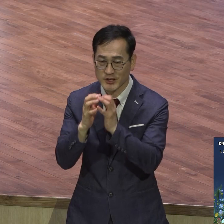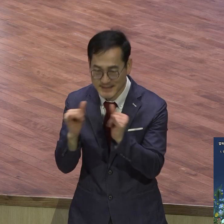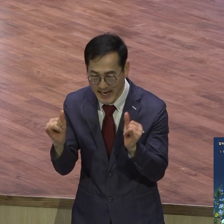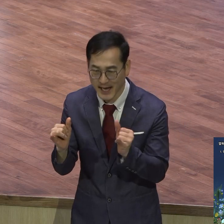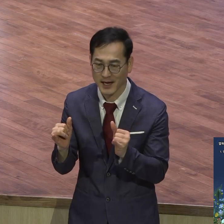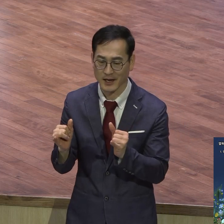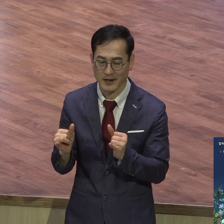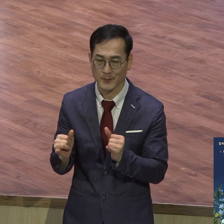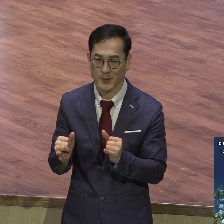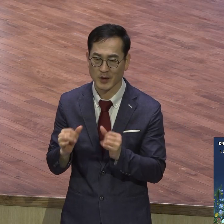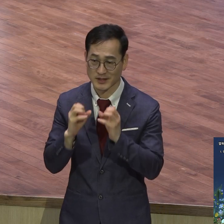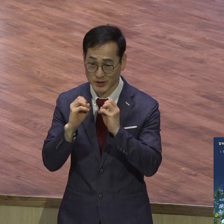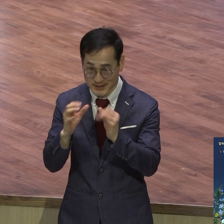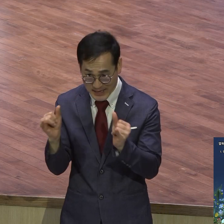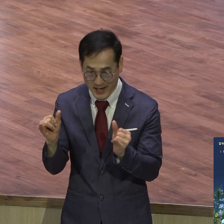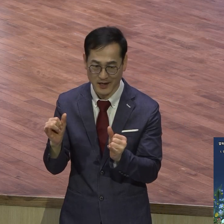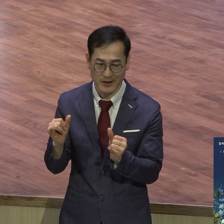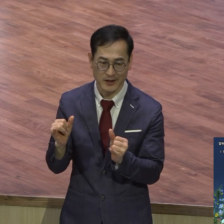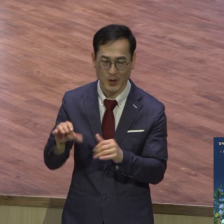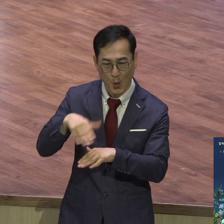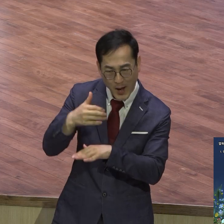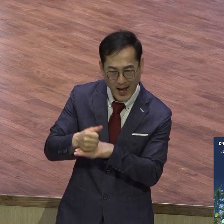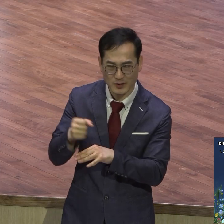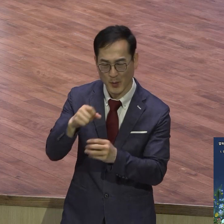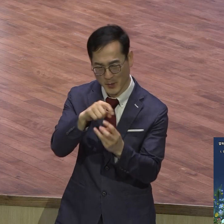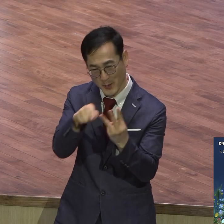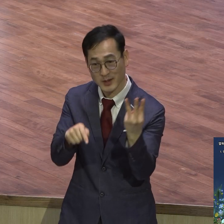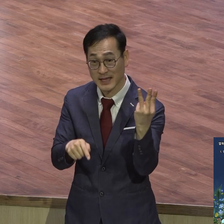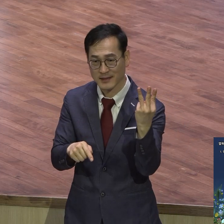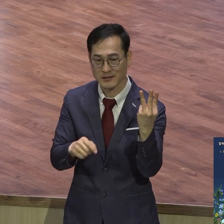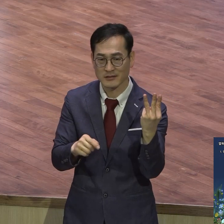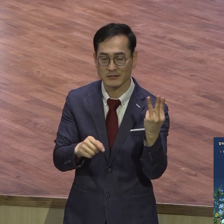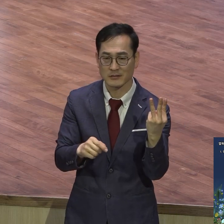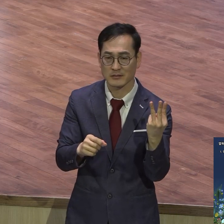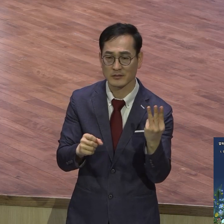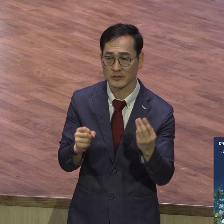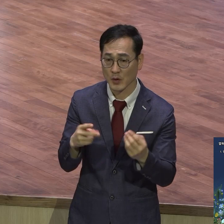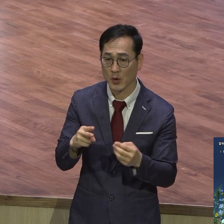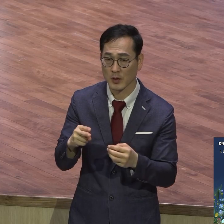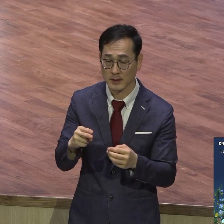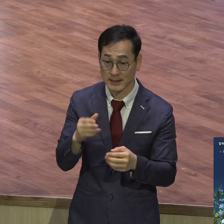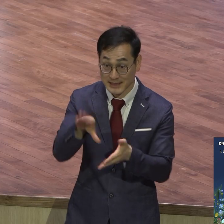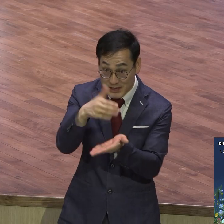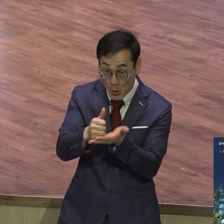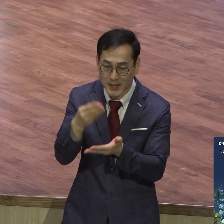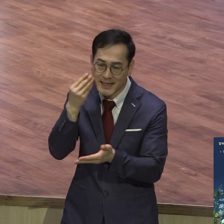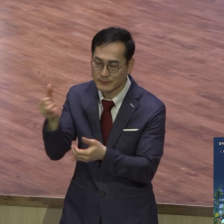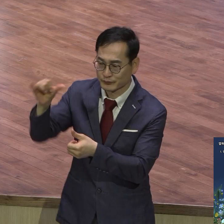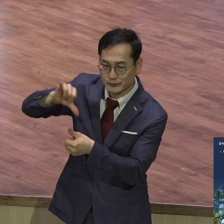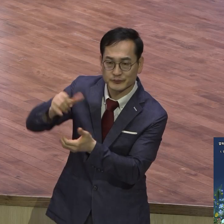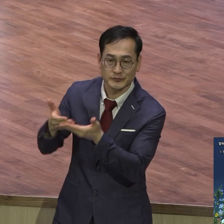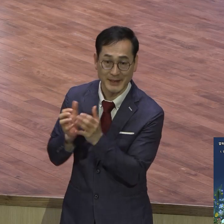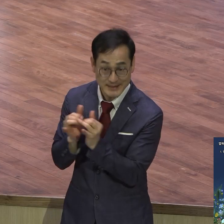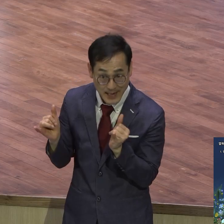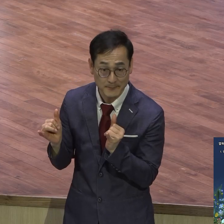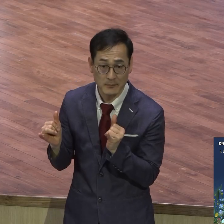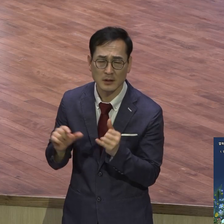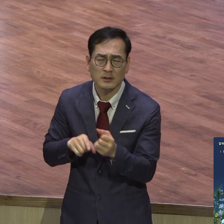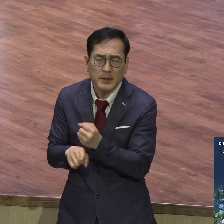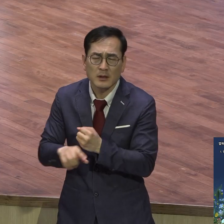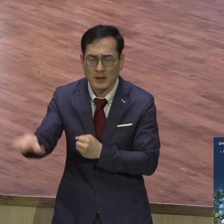구조 여섯 구조를 딱 대면서 설명할 수 있는 사람 여러분 말고는 없습니다. 너무 놀랍지요. 너무